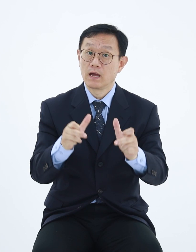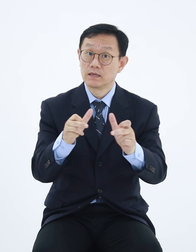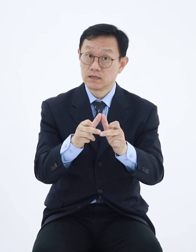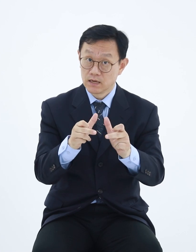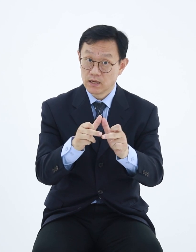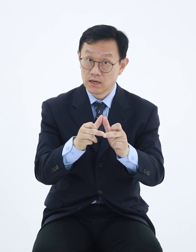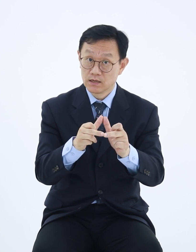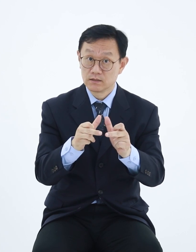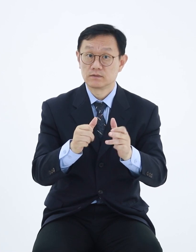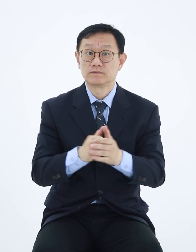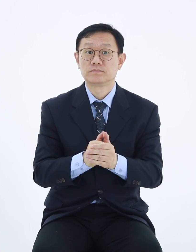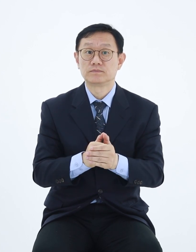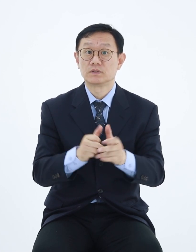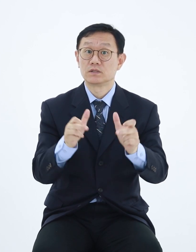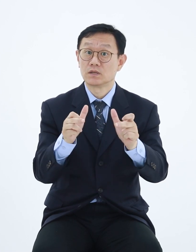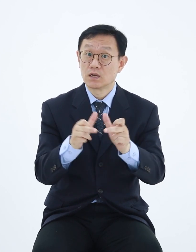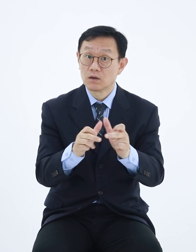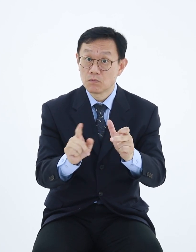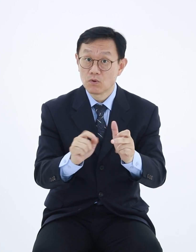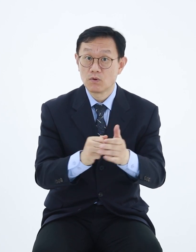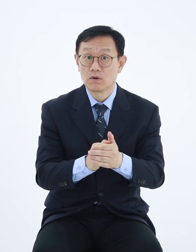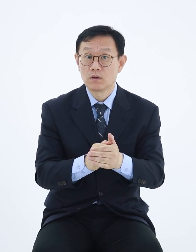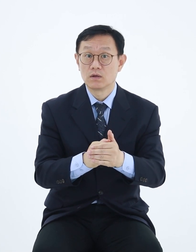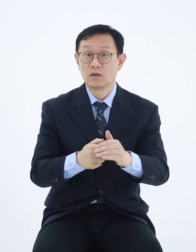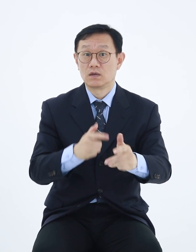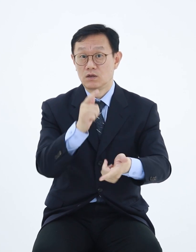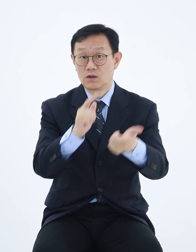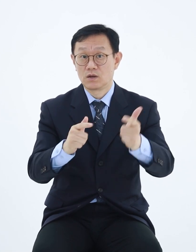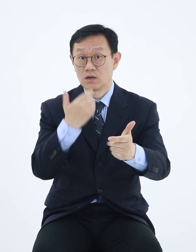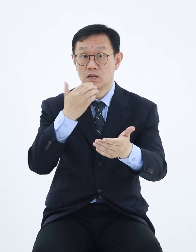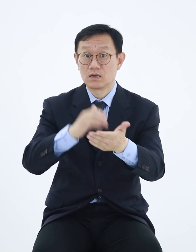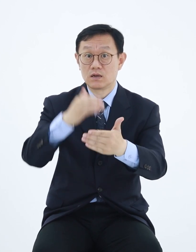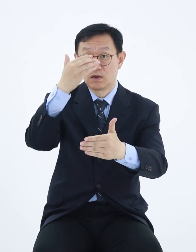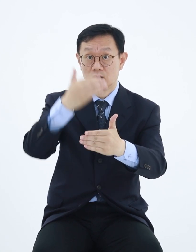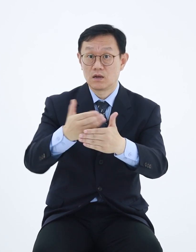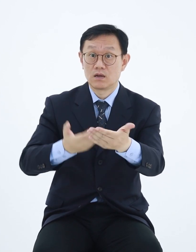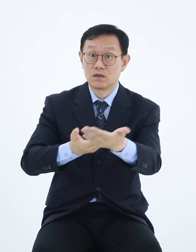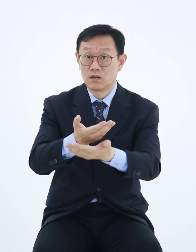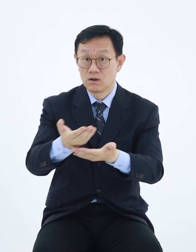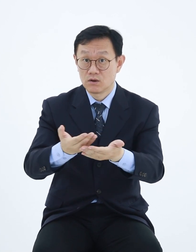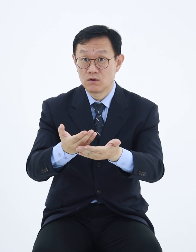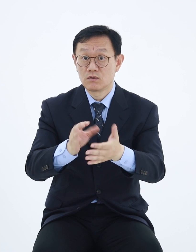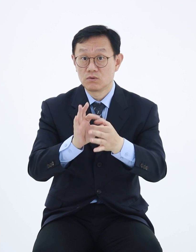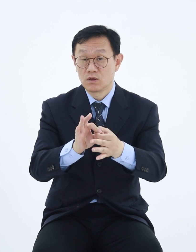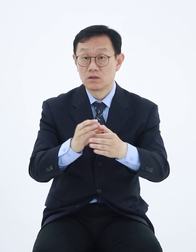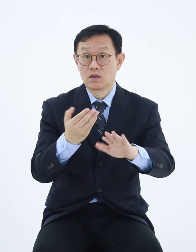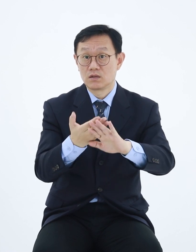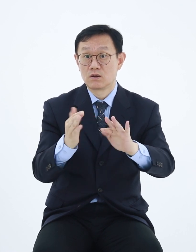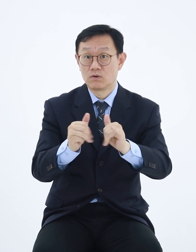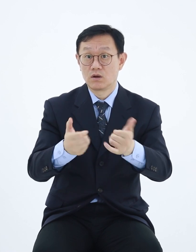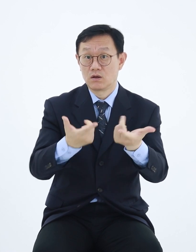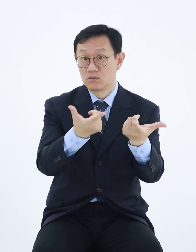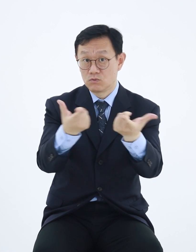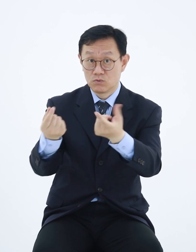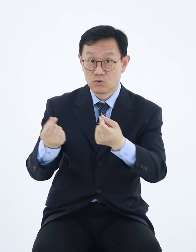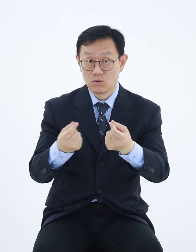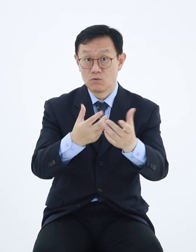장애인. 장애인은 다양한 장벽과의 상호작용으로 인해 다른 사람과 동등한, 완전하고 효과적인